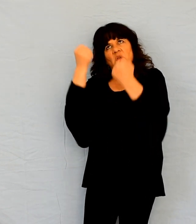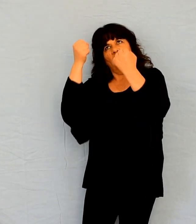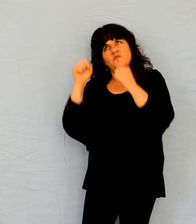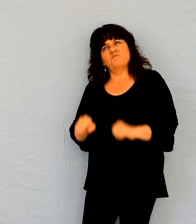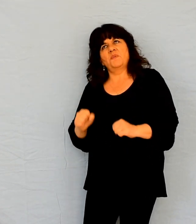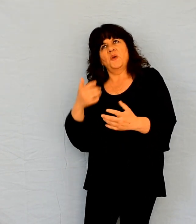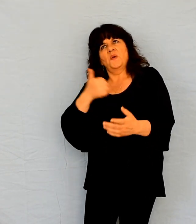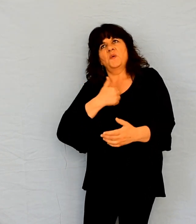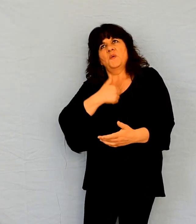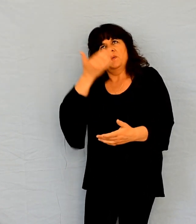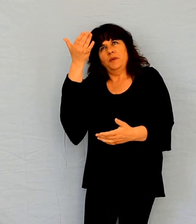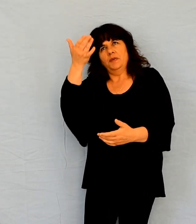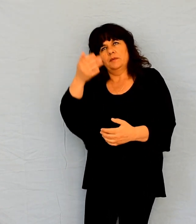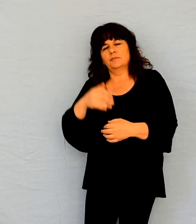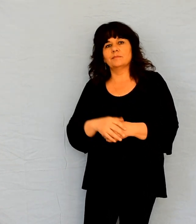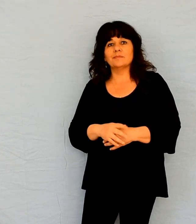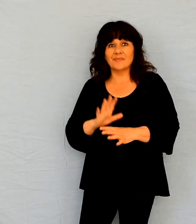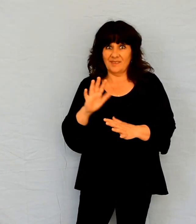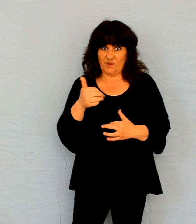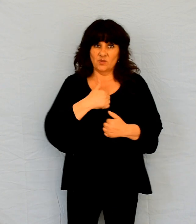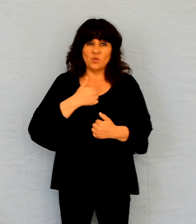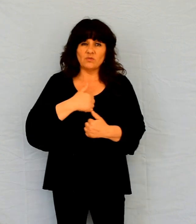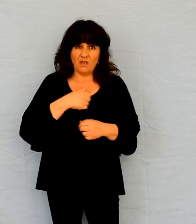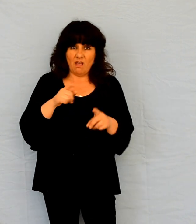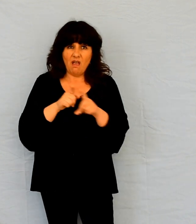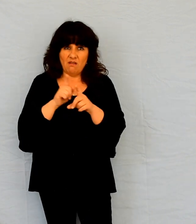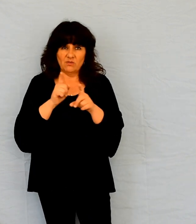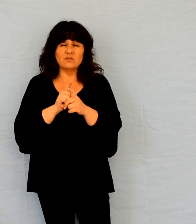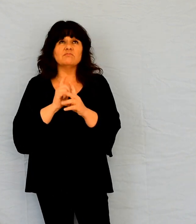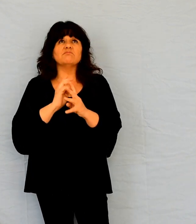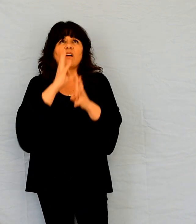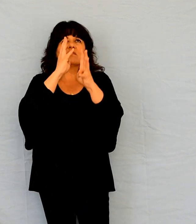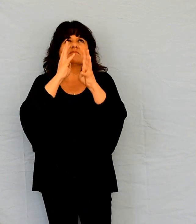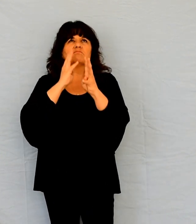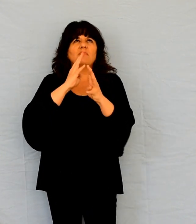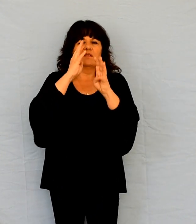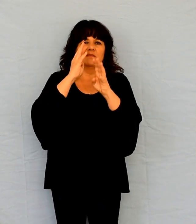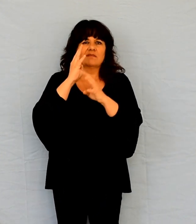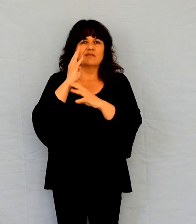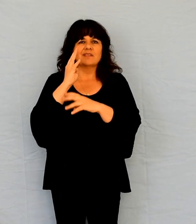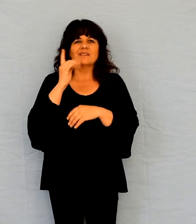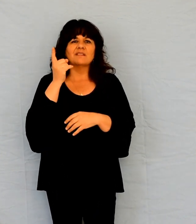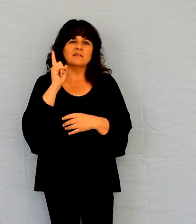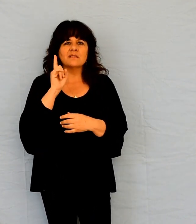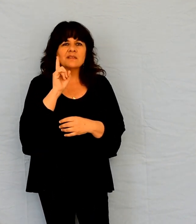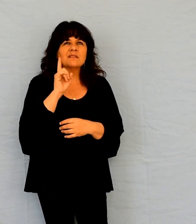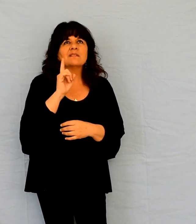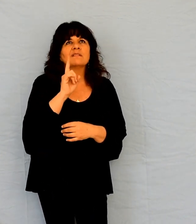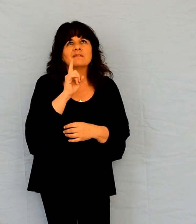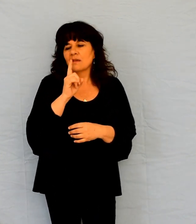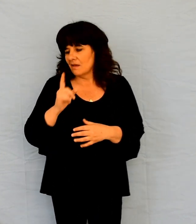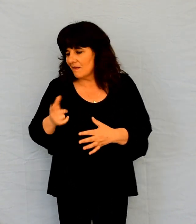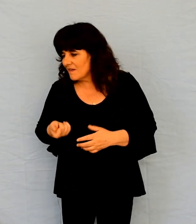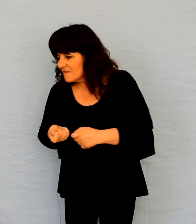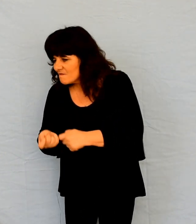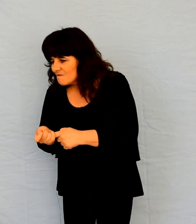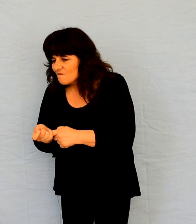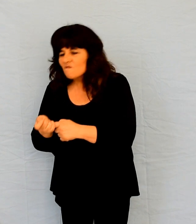Les soldats aussi se moquaient de lui. S'approchant, ils lui présentaient de la boisson